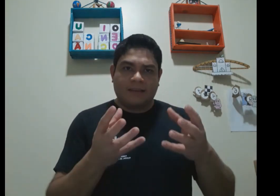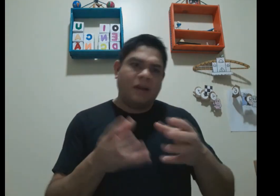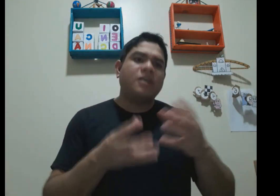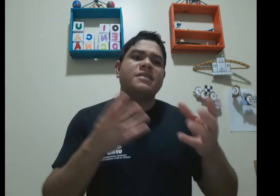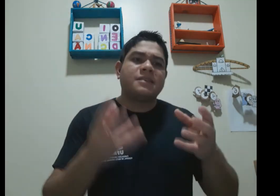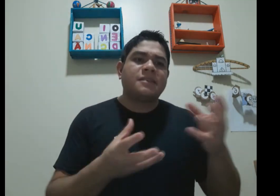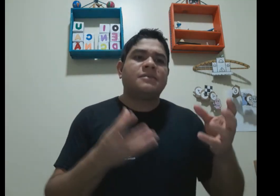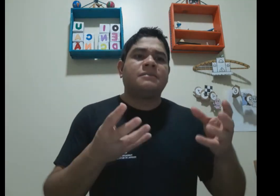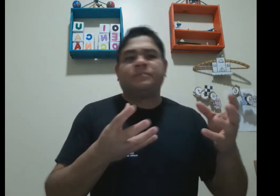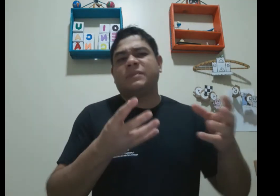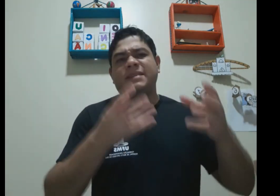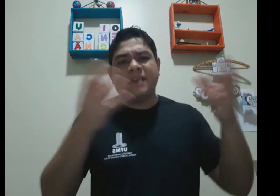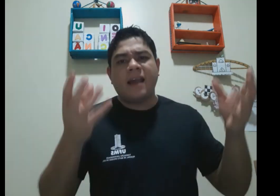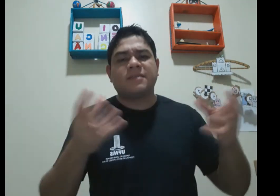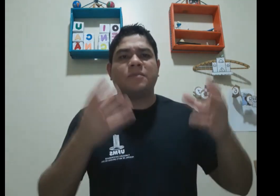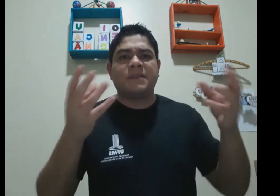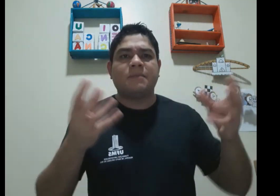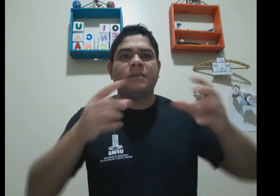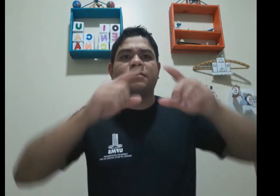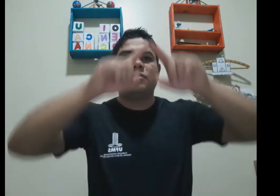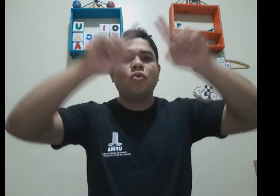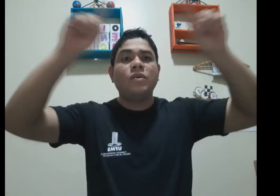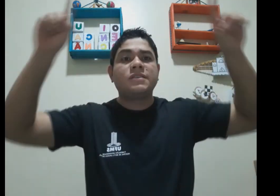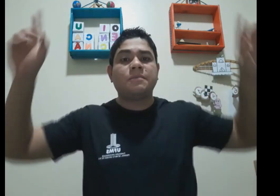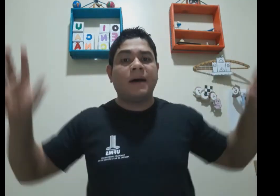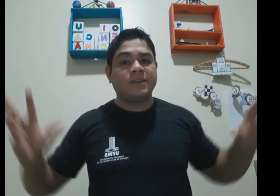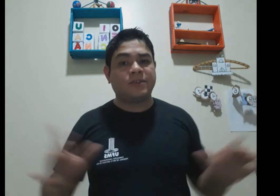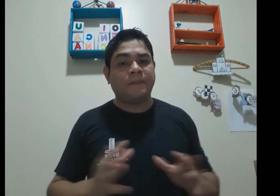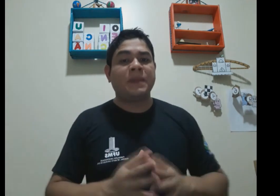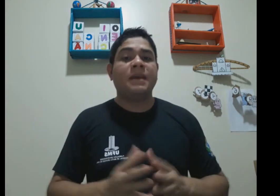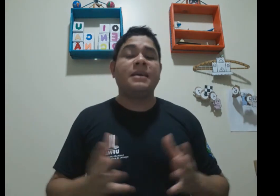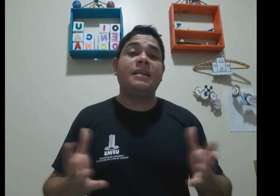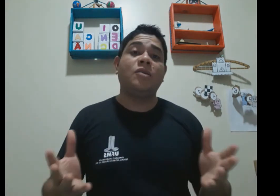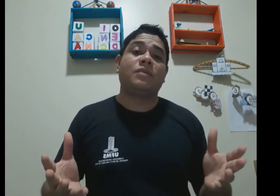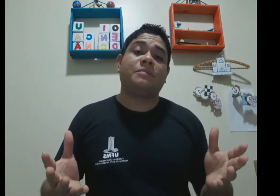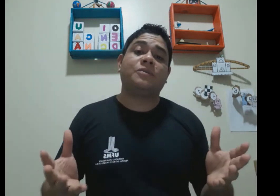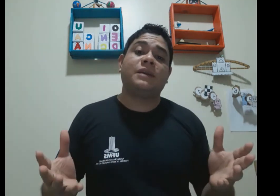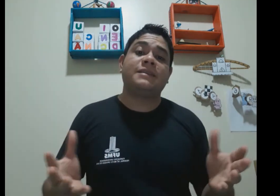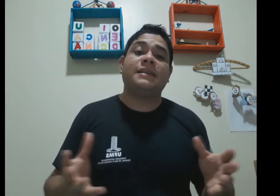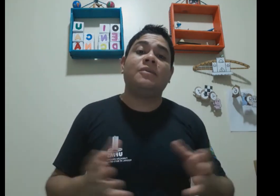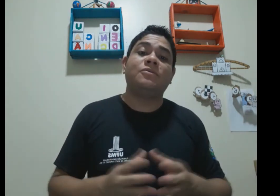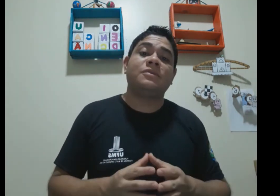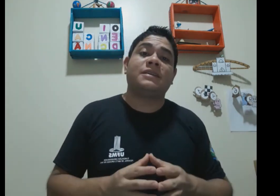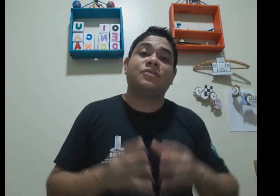a organização das ideias e do pensamento no espaço. E a língua portuguesa ela usa de